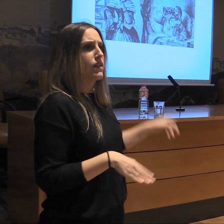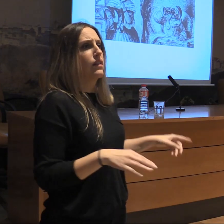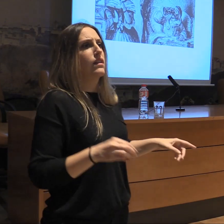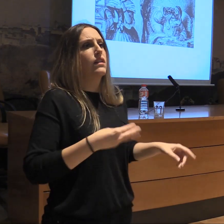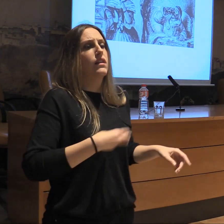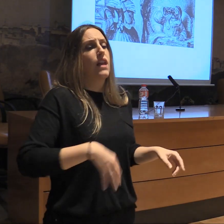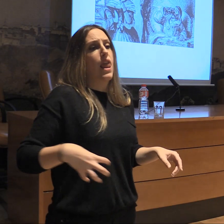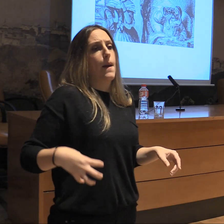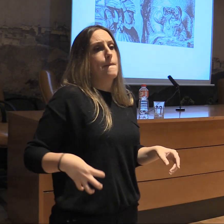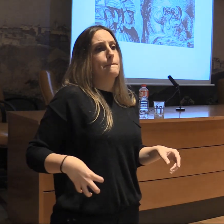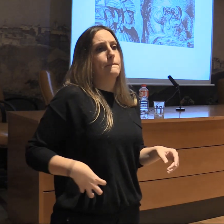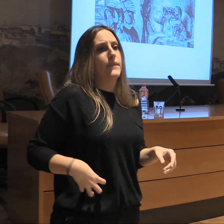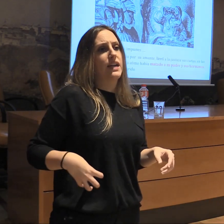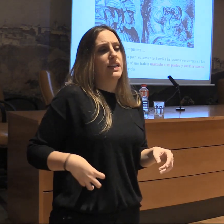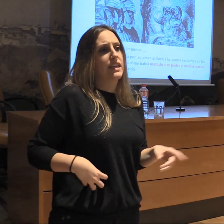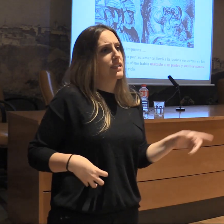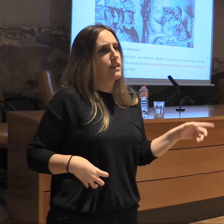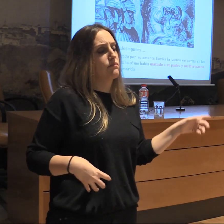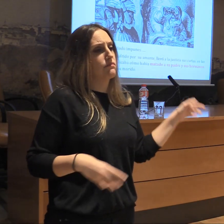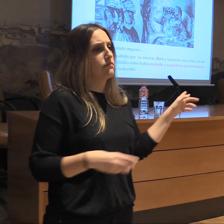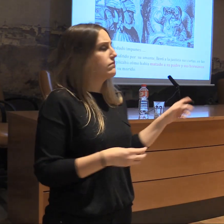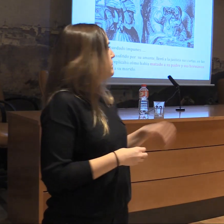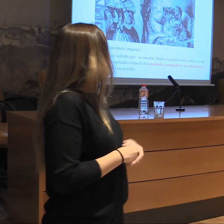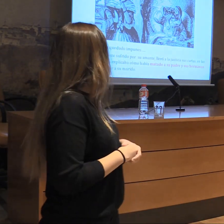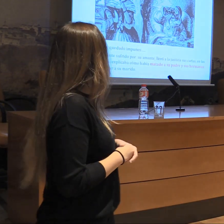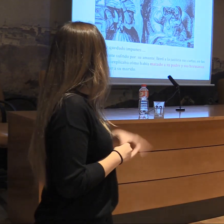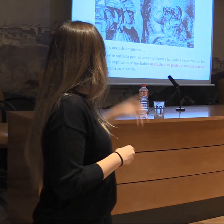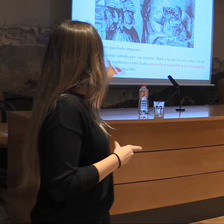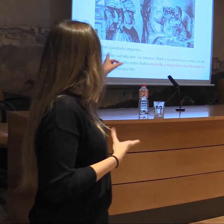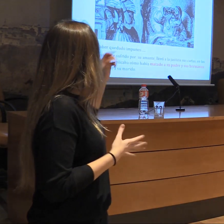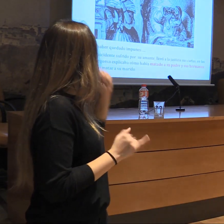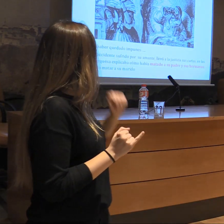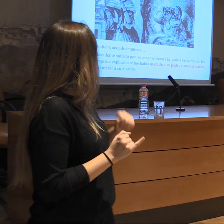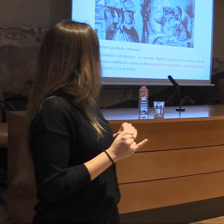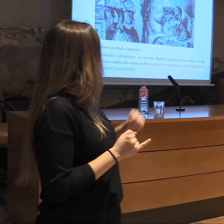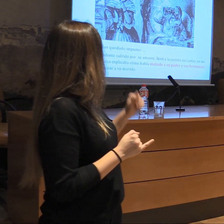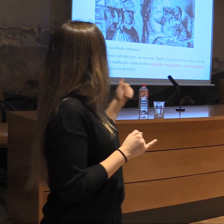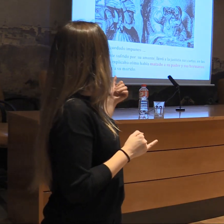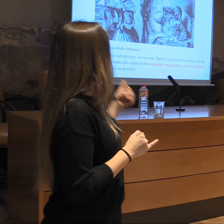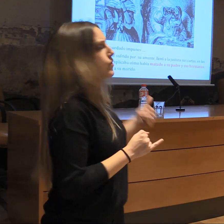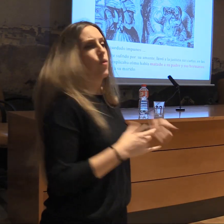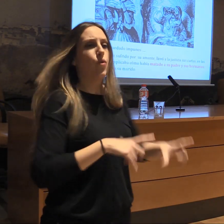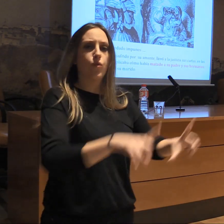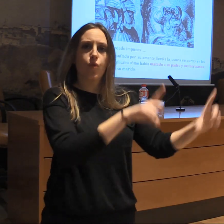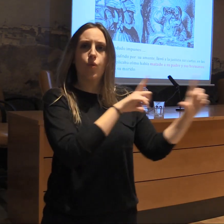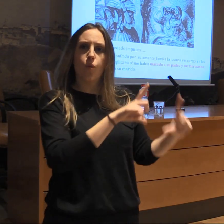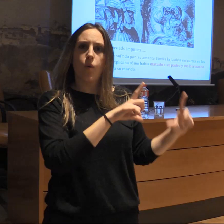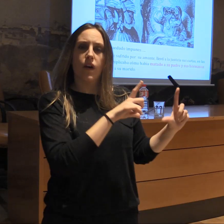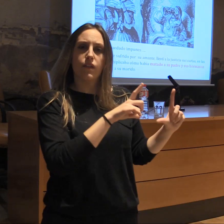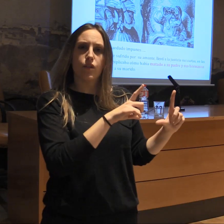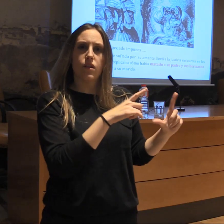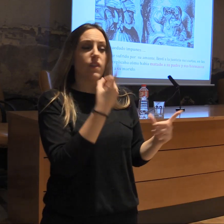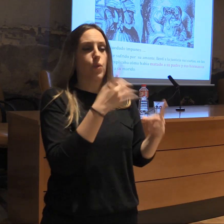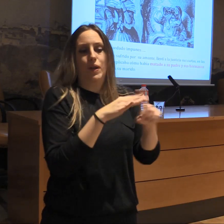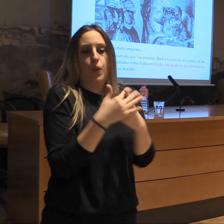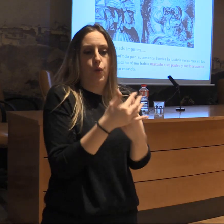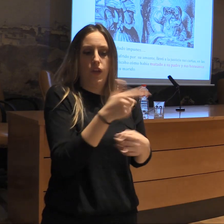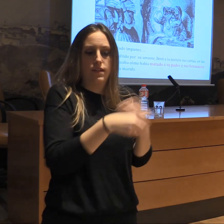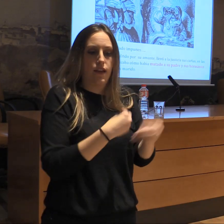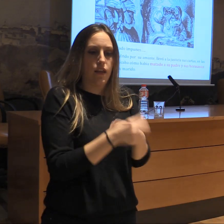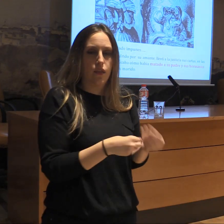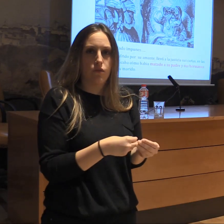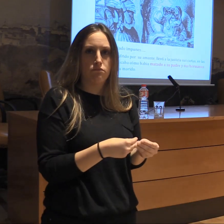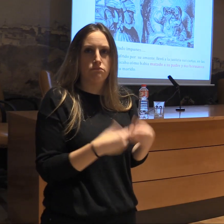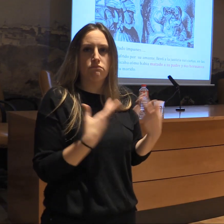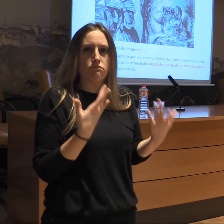de Brinvilliers. Aquí tenemos un cuadro alusivo a una de sus fechorías, que era el